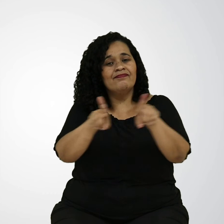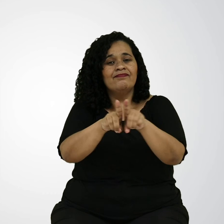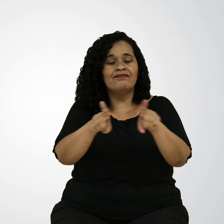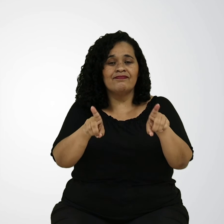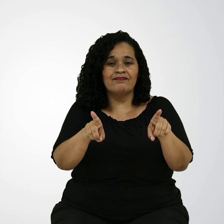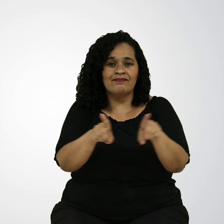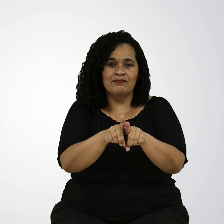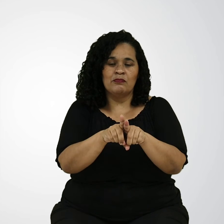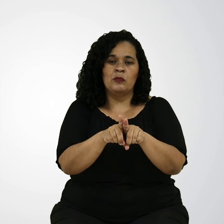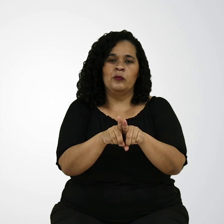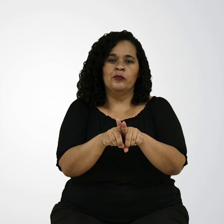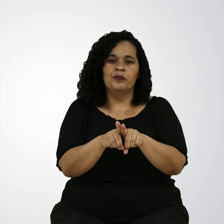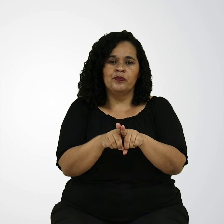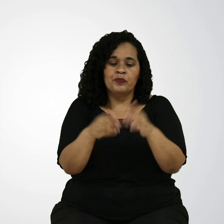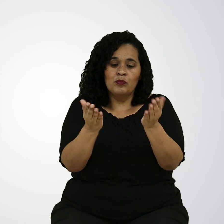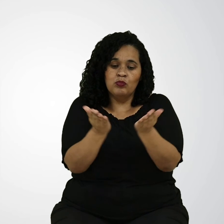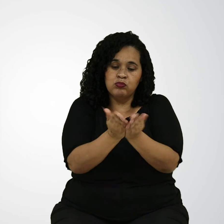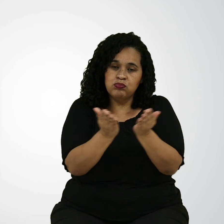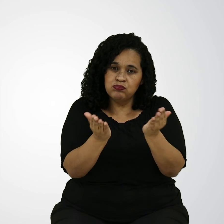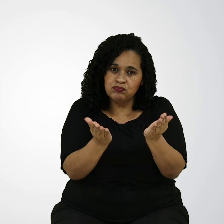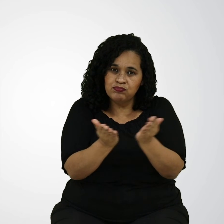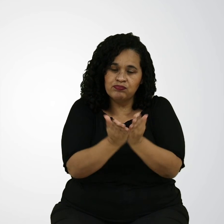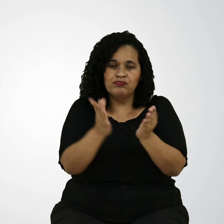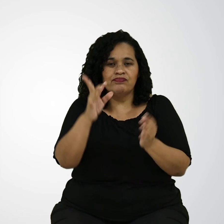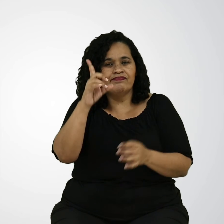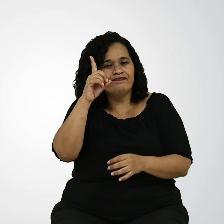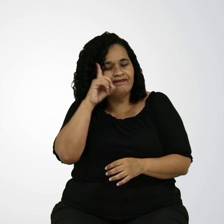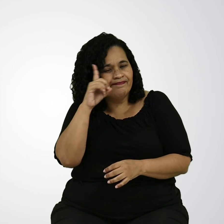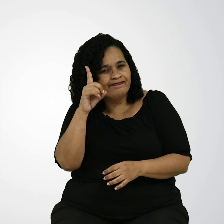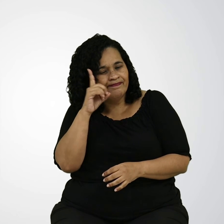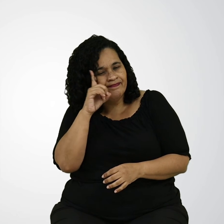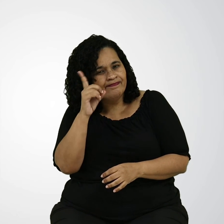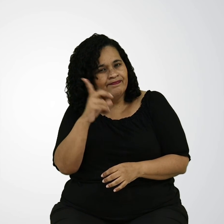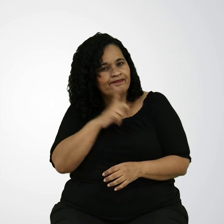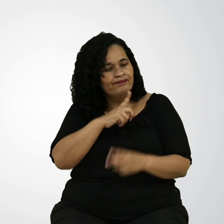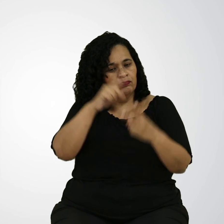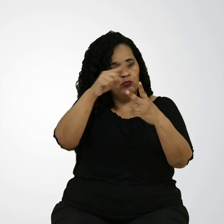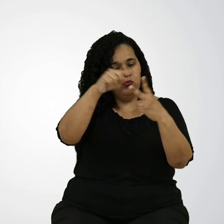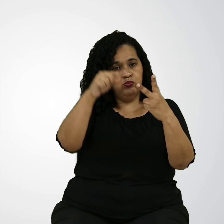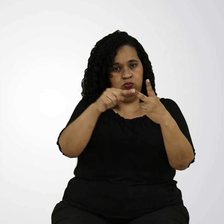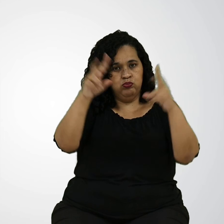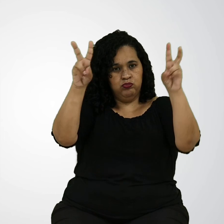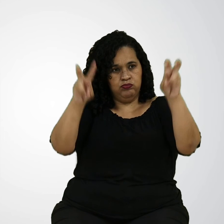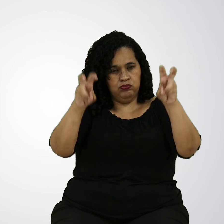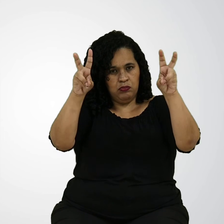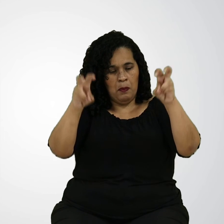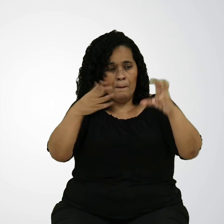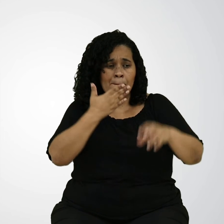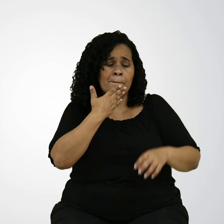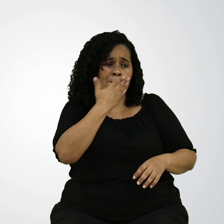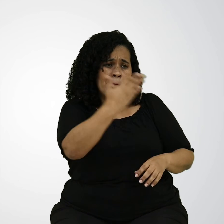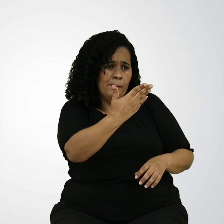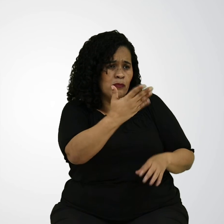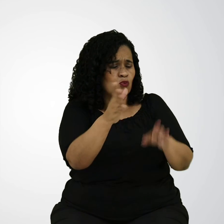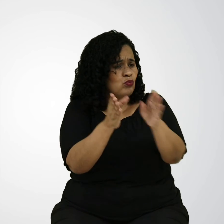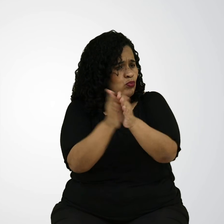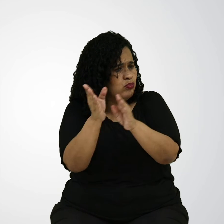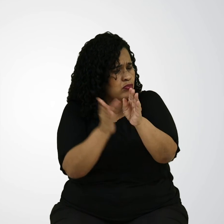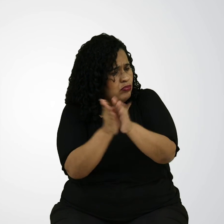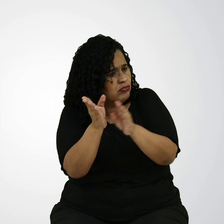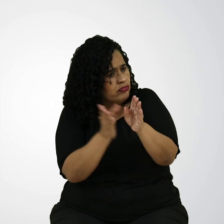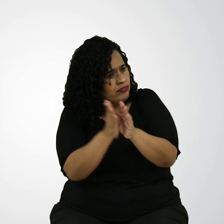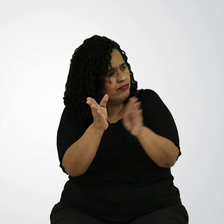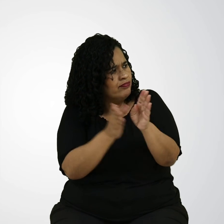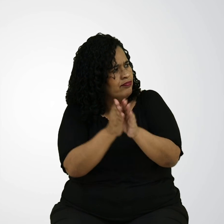faz parte do cristianismo diário. Entre esses 2 temas, pastor Lileuto, uma palavra pastoral como aplicação